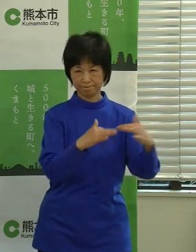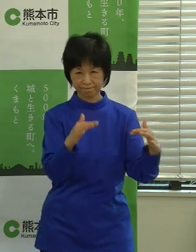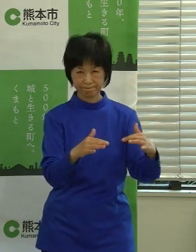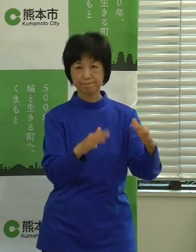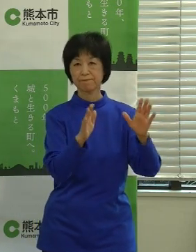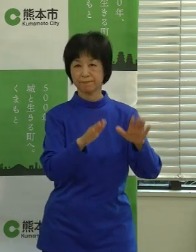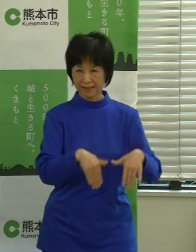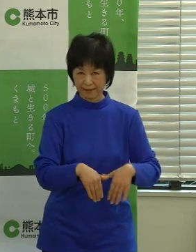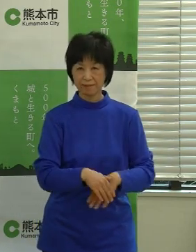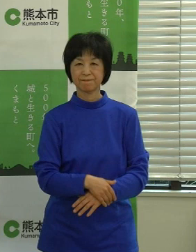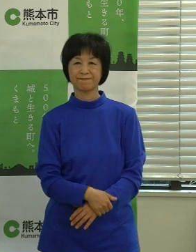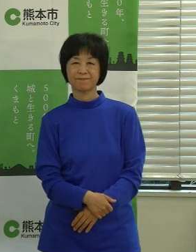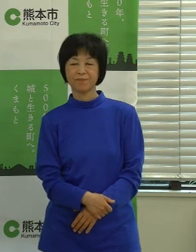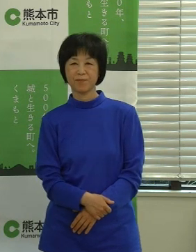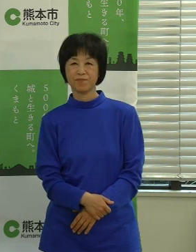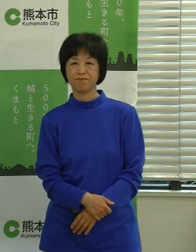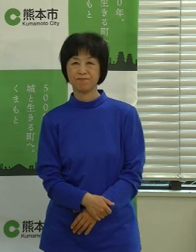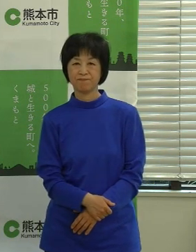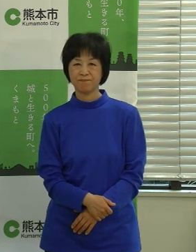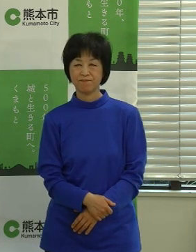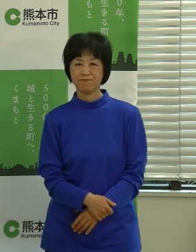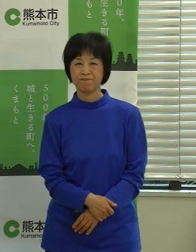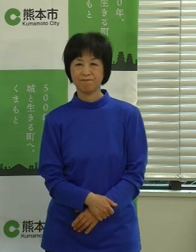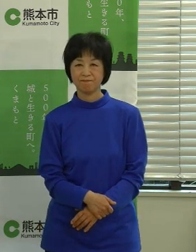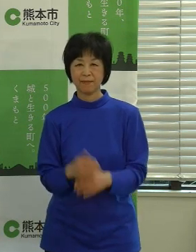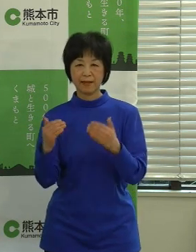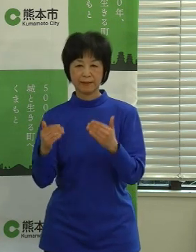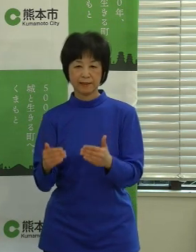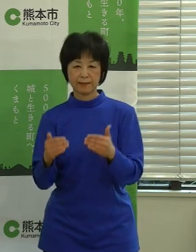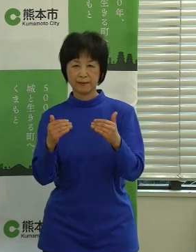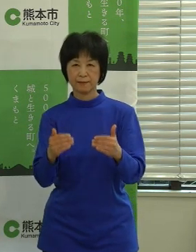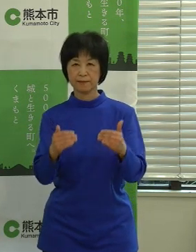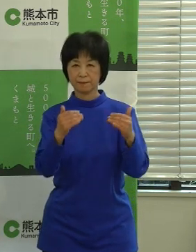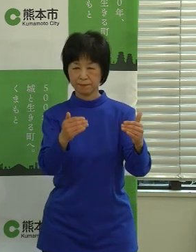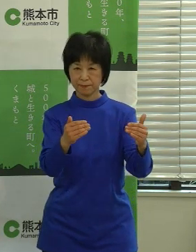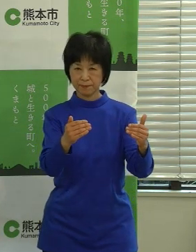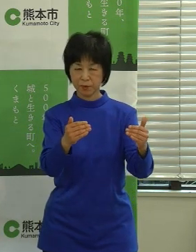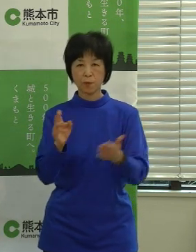一定程度そういう段階を追っていくということで、あります。